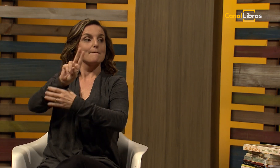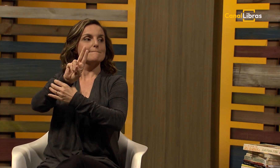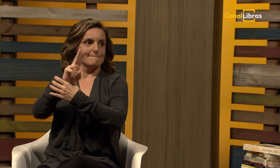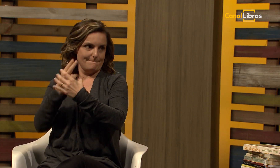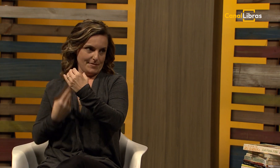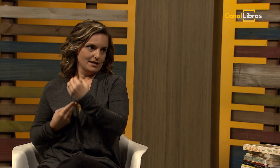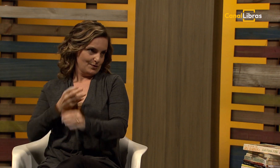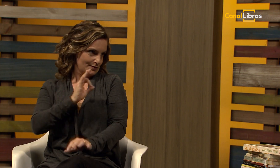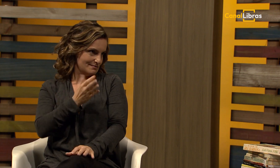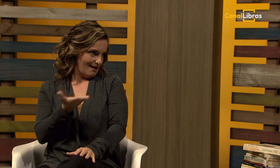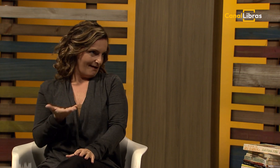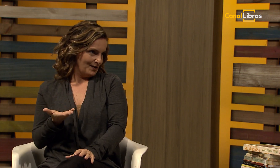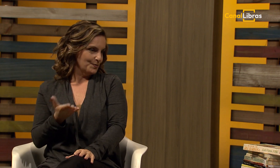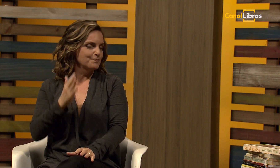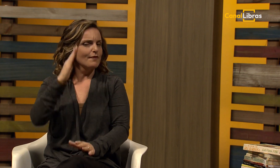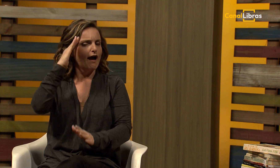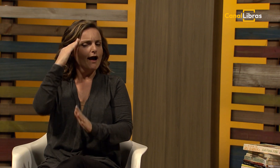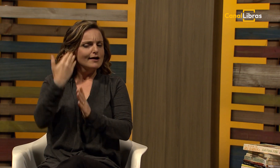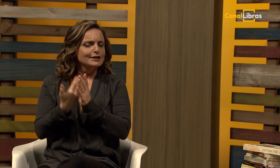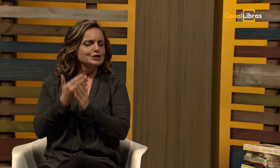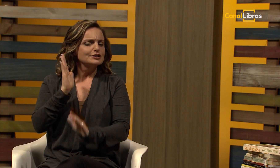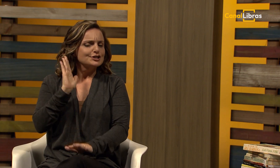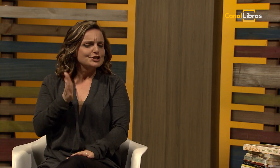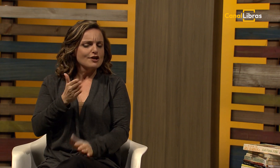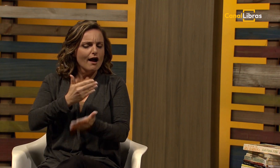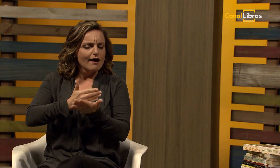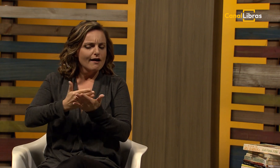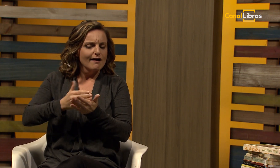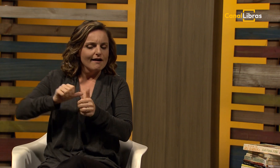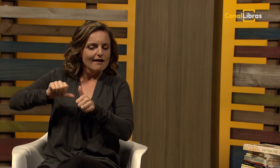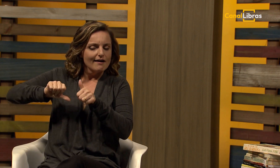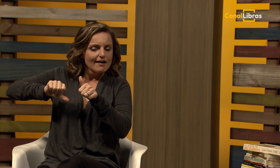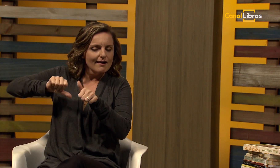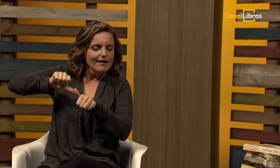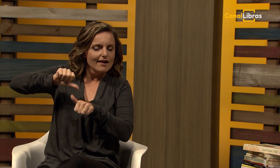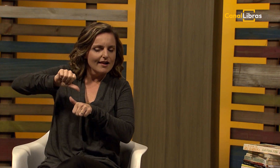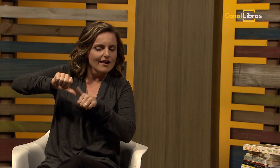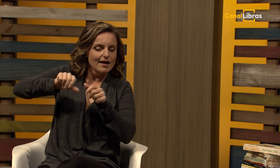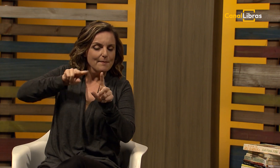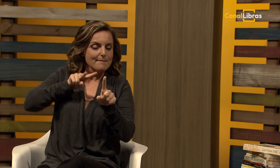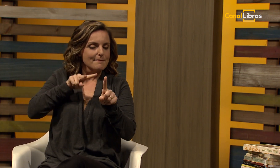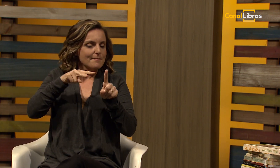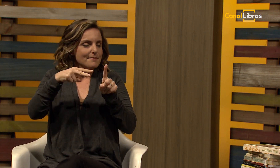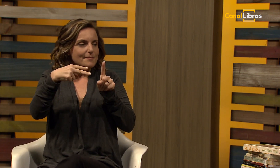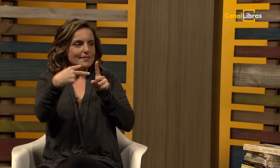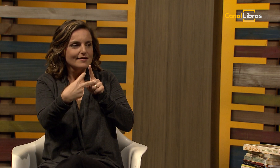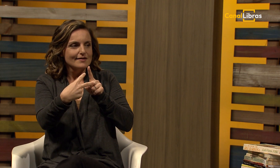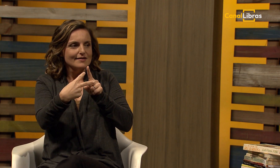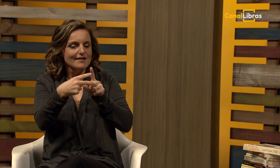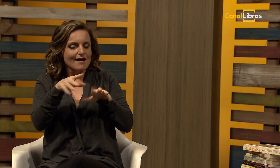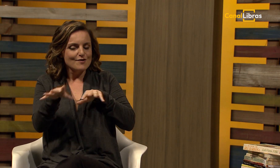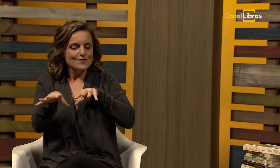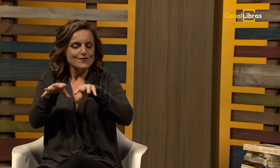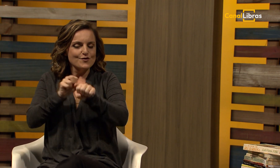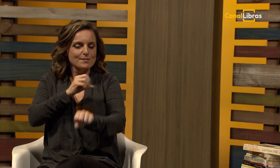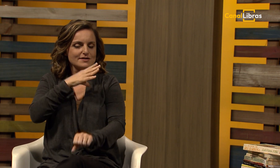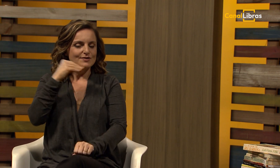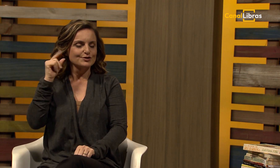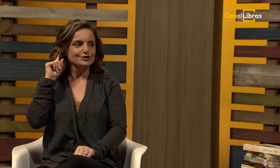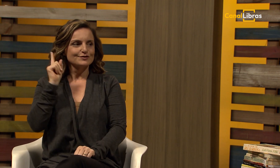surdos como modalidade independente de ensino já esteja mudando a perspectiva quanto à formação do jovem surdo?